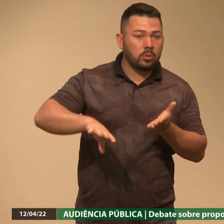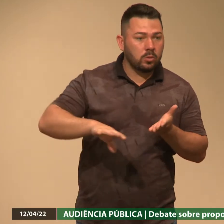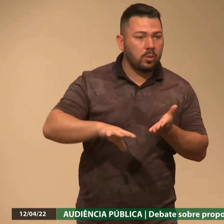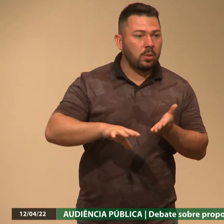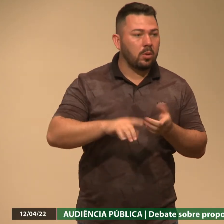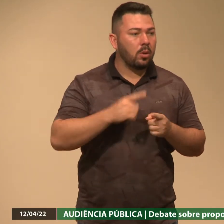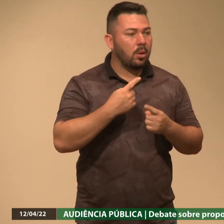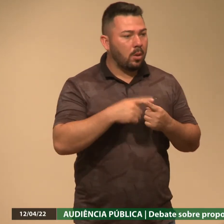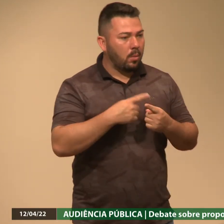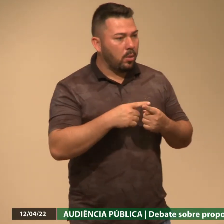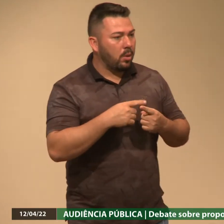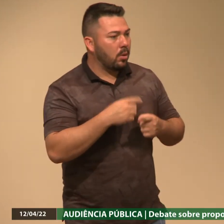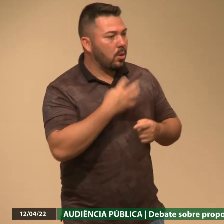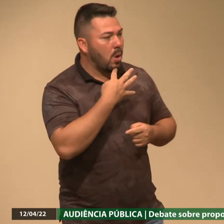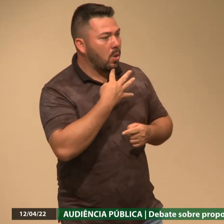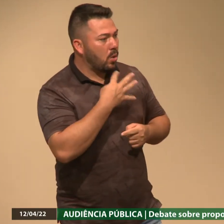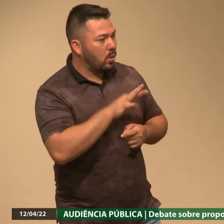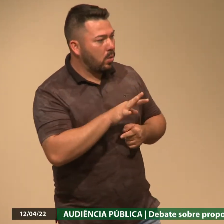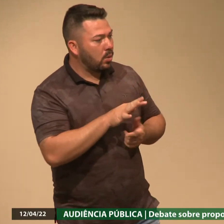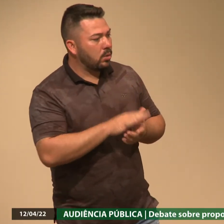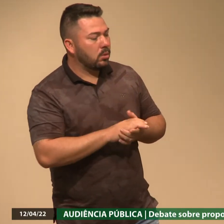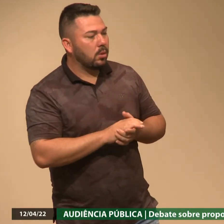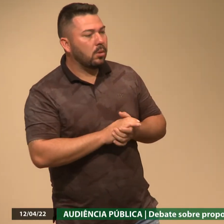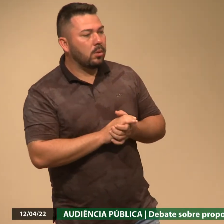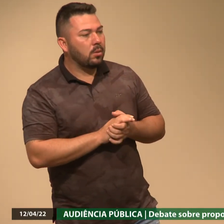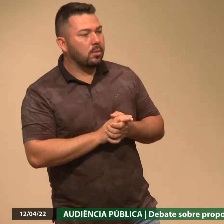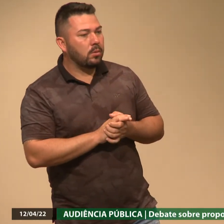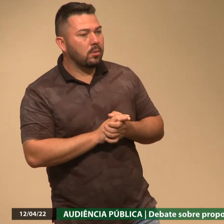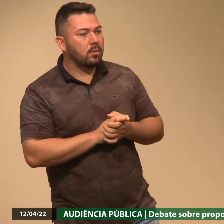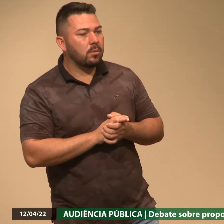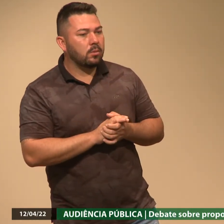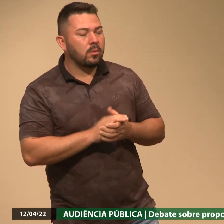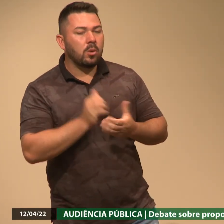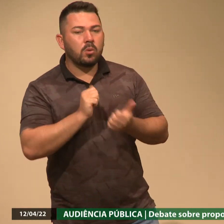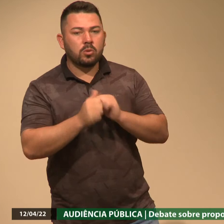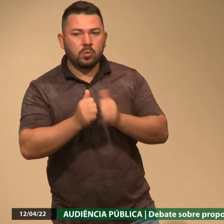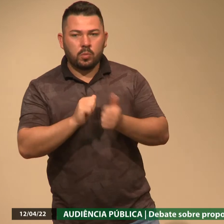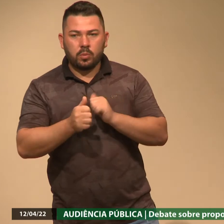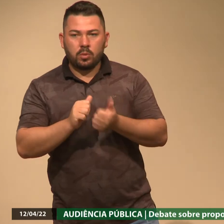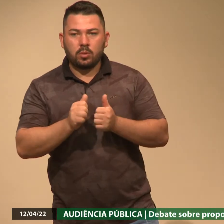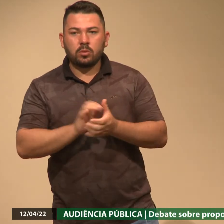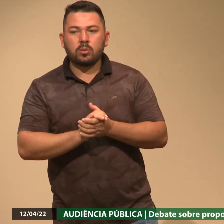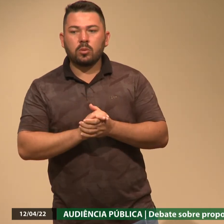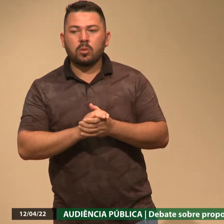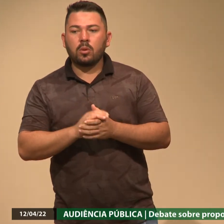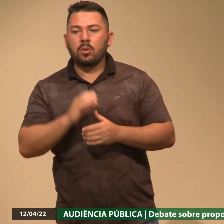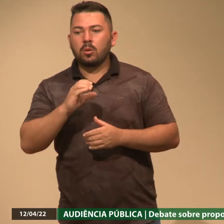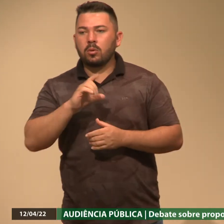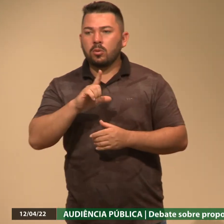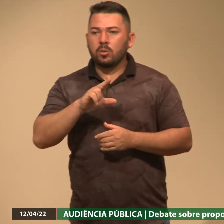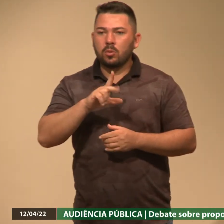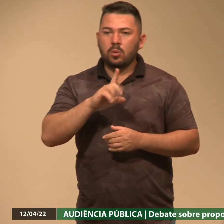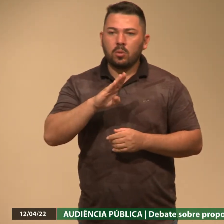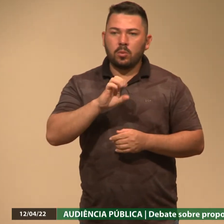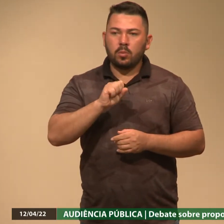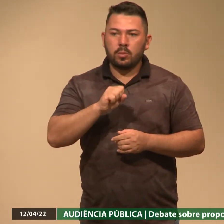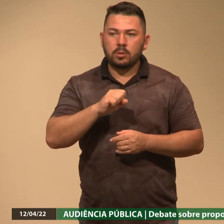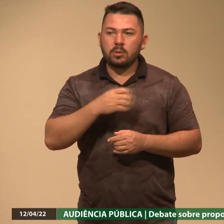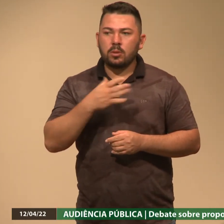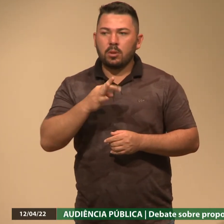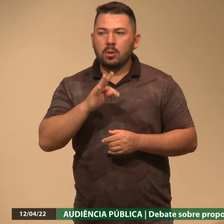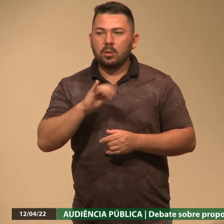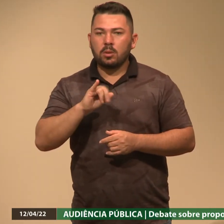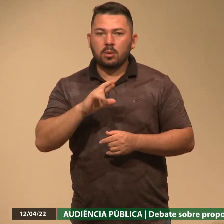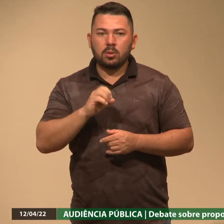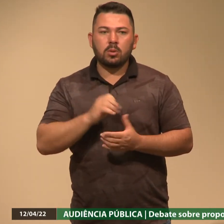porque nós não tem não conhecemos direito a tradição de um o esporte dos clubes de tiro de